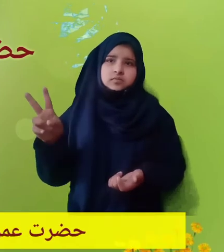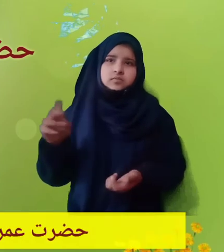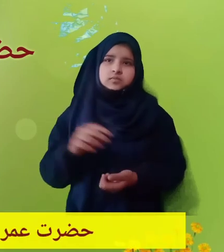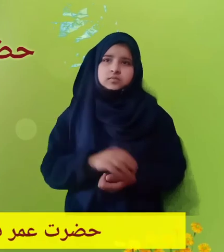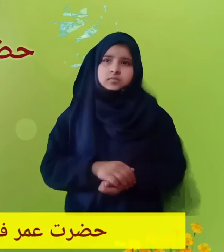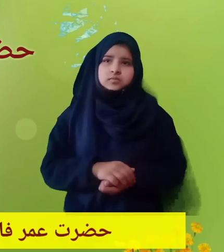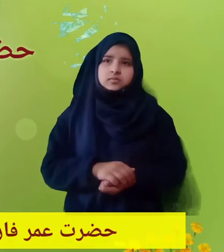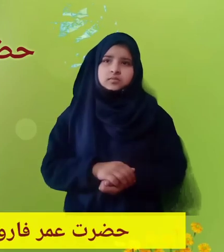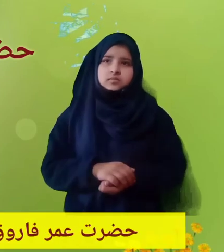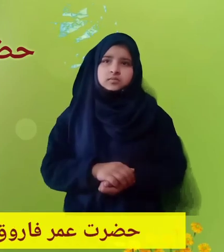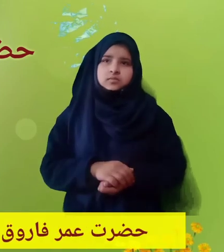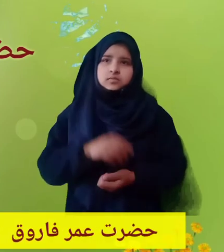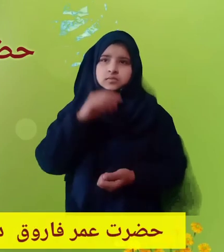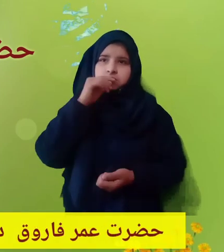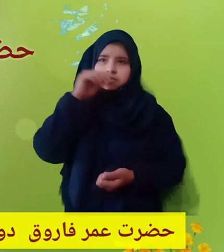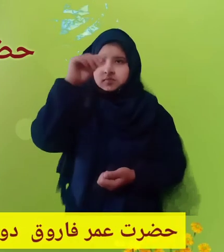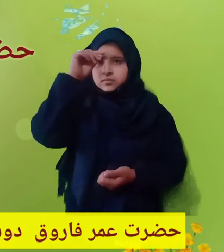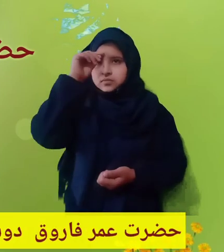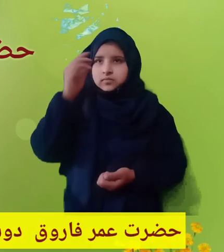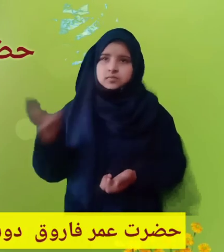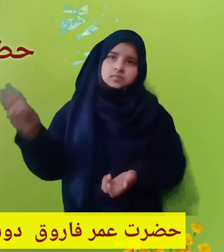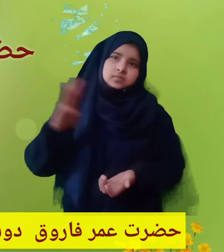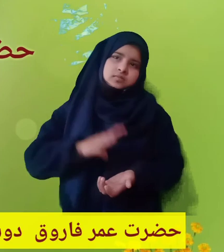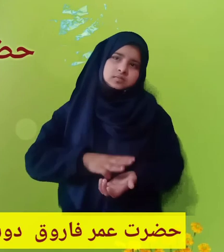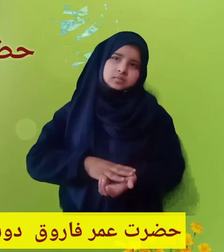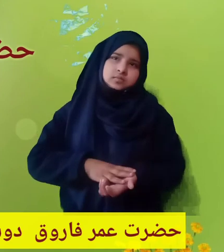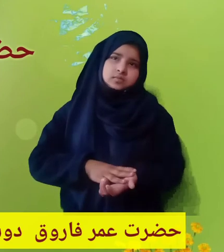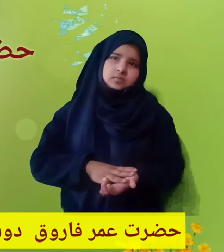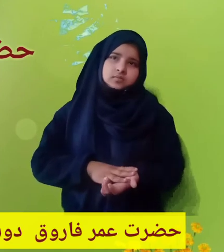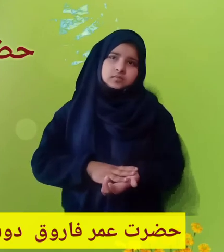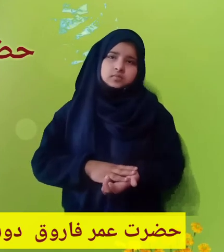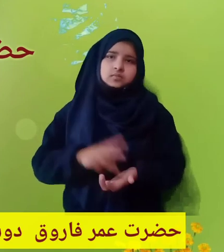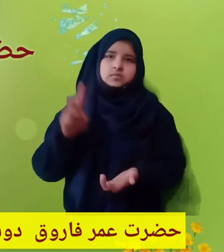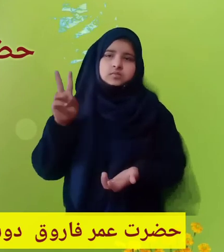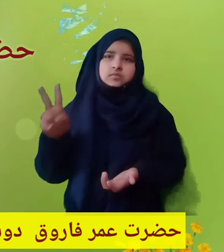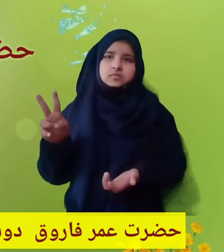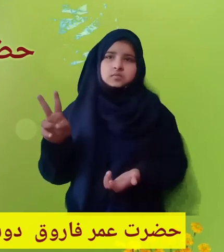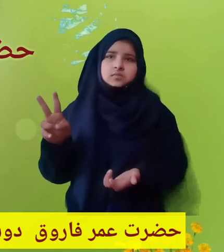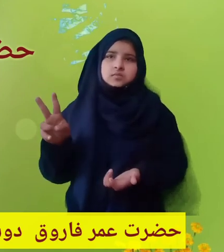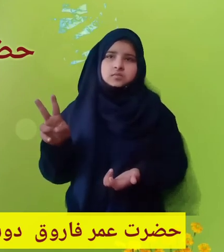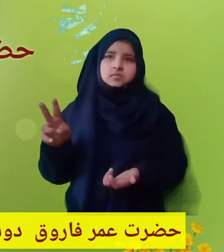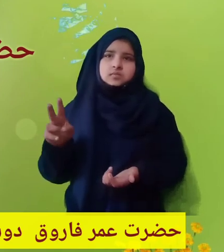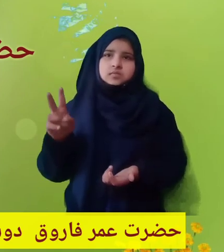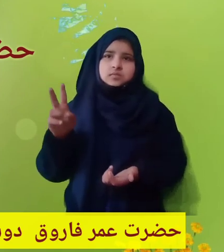हज़रत उमर फारूक